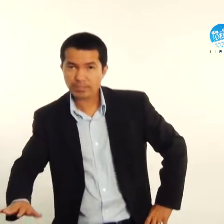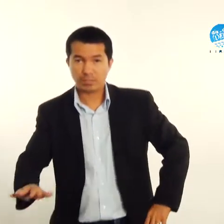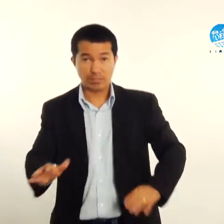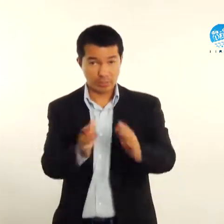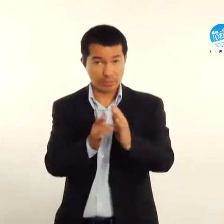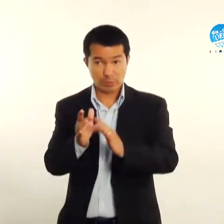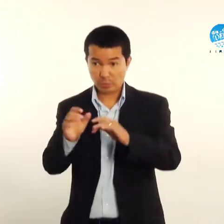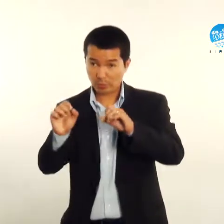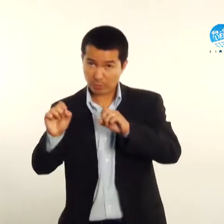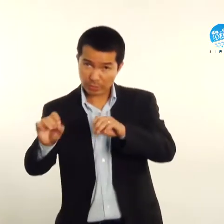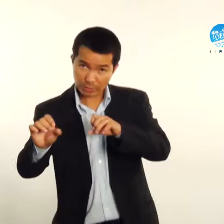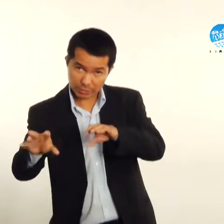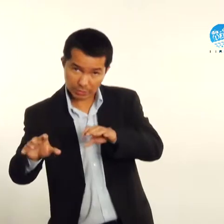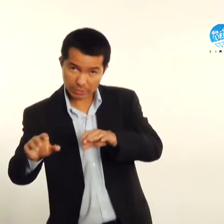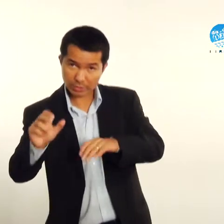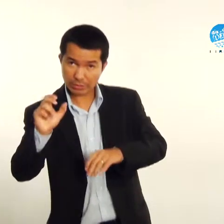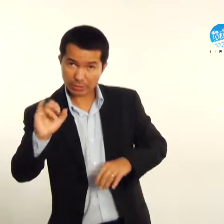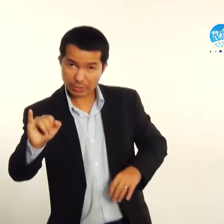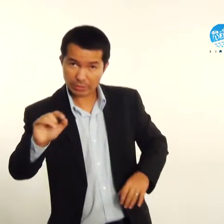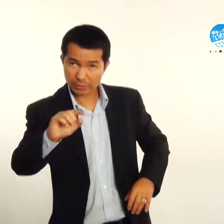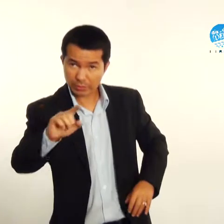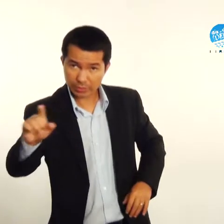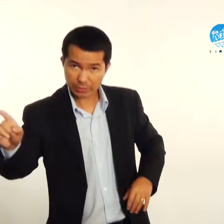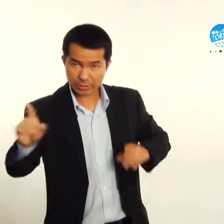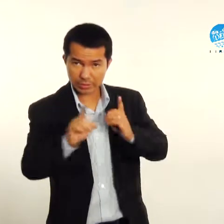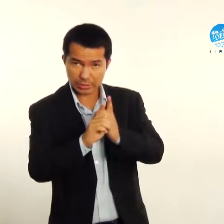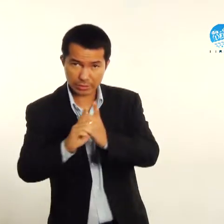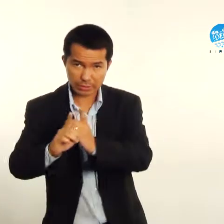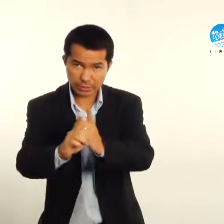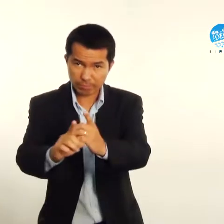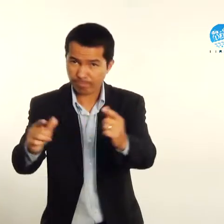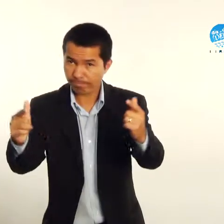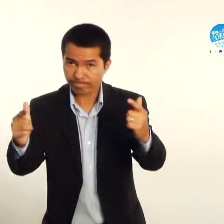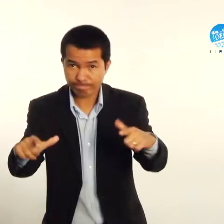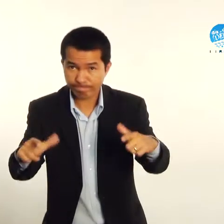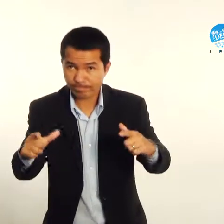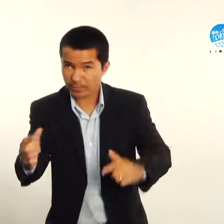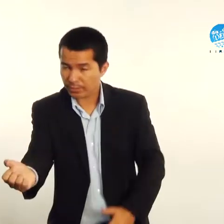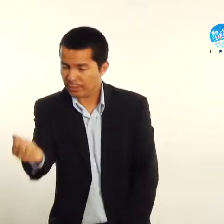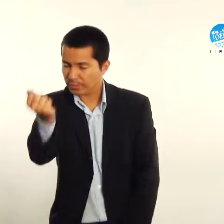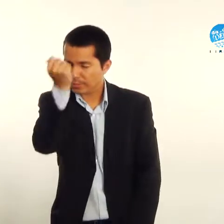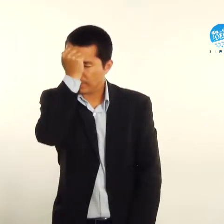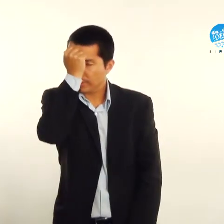meia volta. A gente está indo numa direção, a gente vai para o lado contrário, isso é conversão.